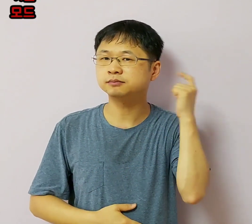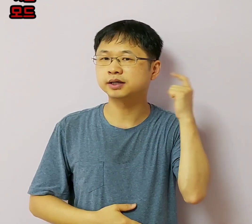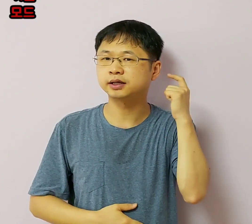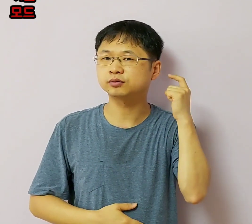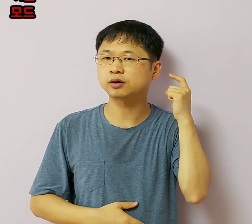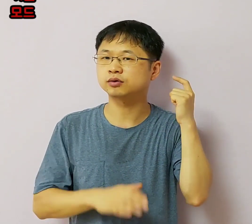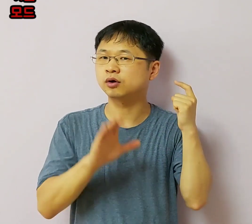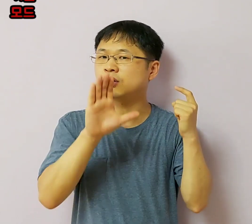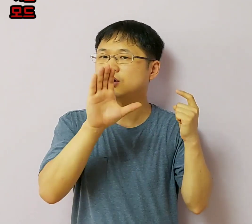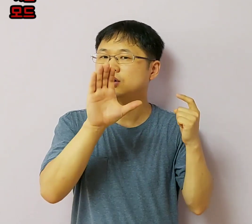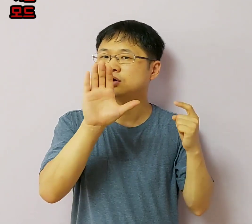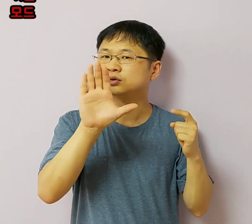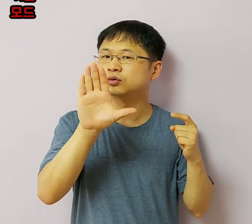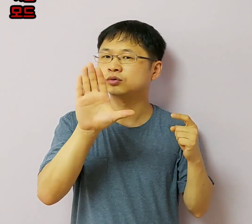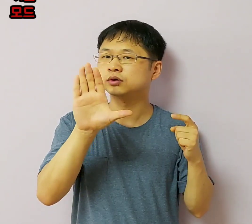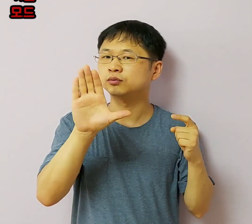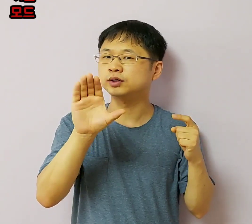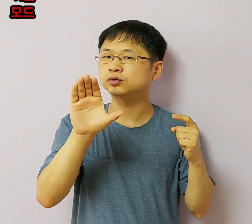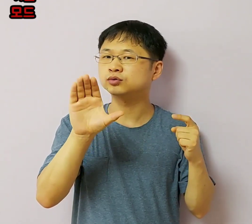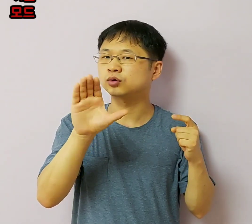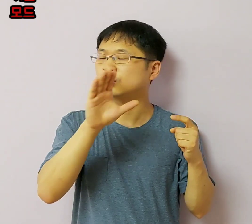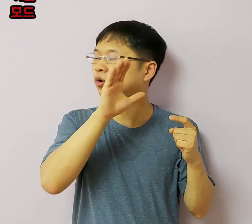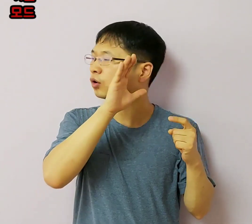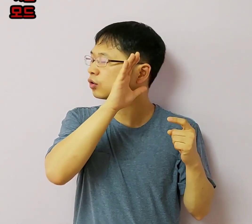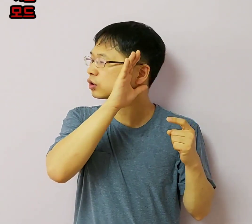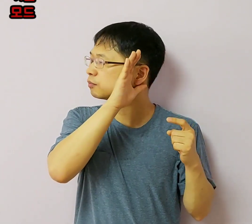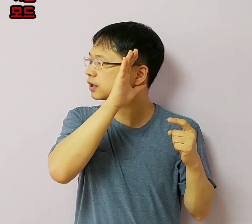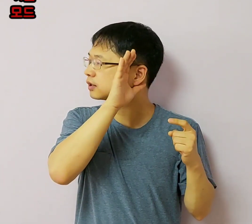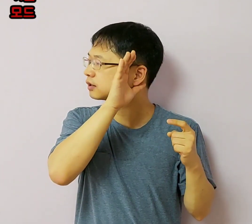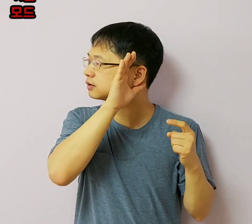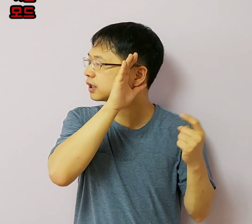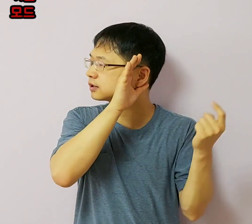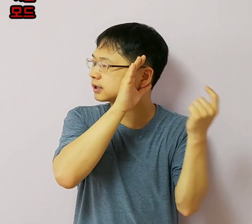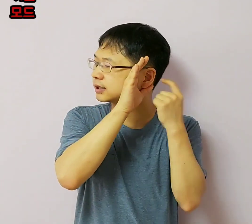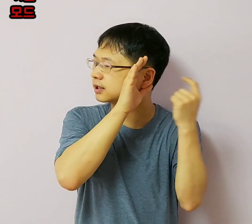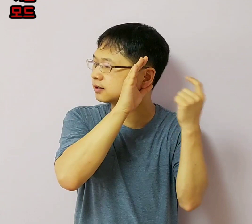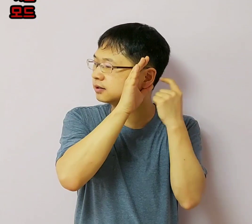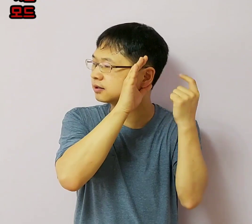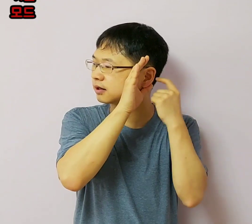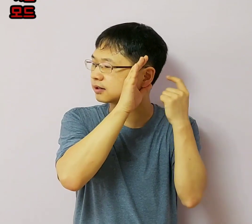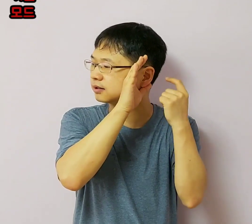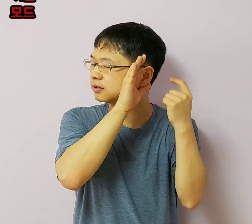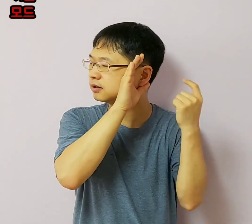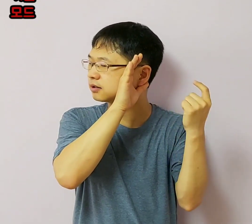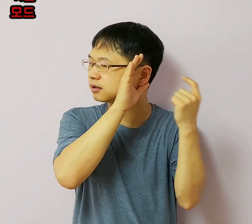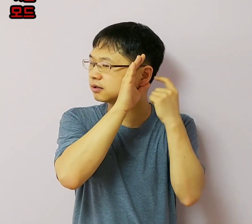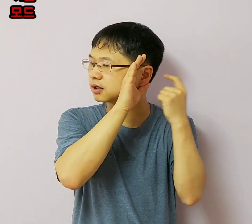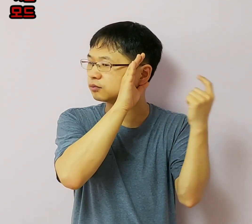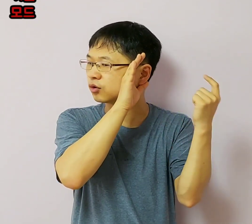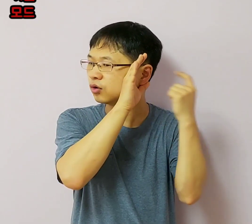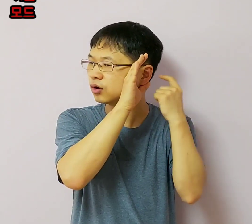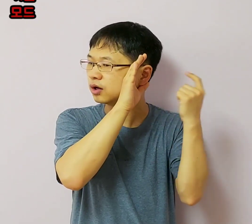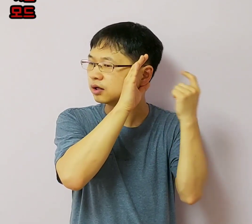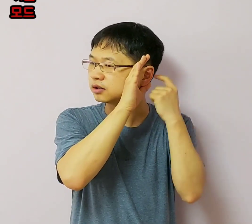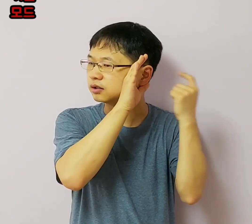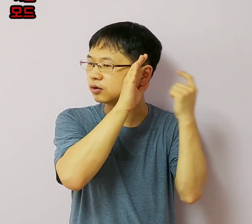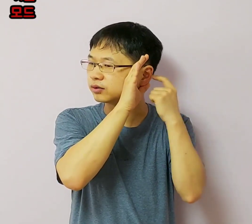검지만 해도 되고요. 왼손으로 귓바퀴를 크게 해서 자세히 듣는 것 같은 그런 느낌으로